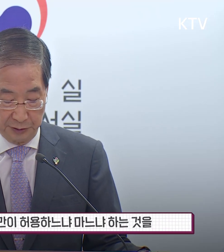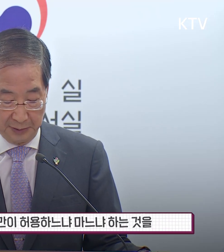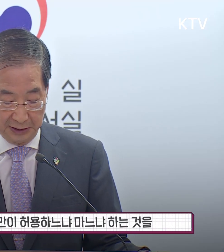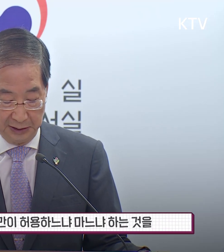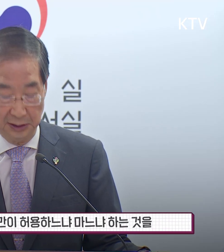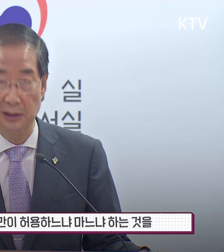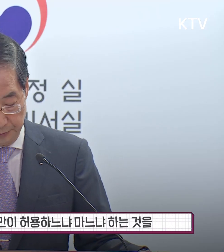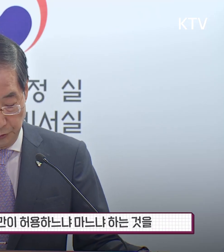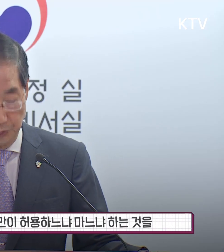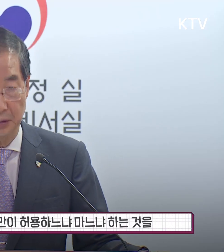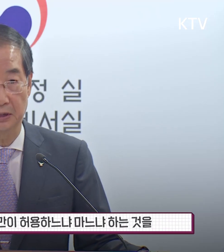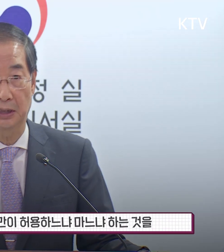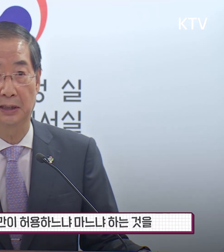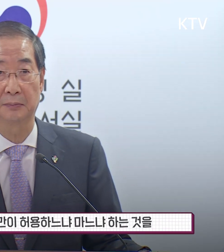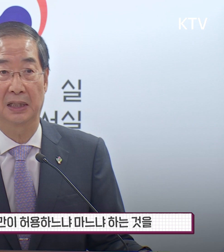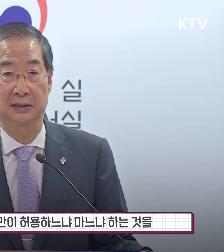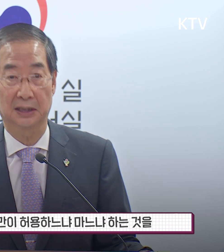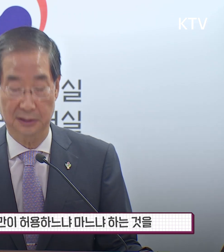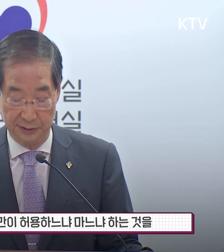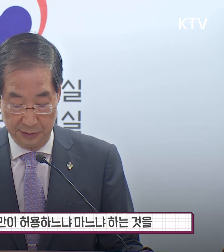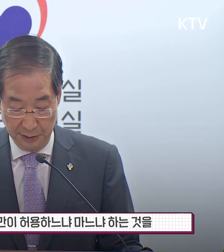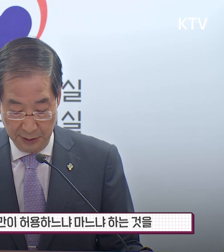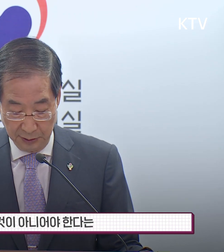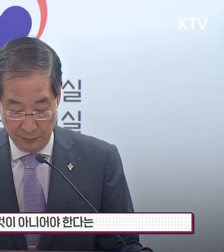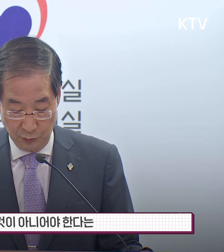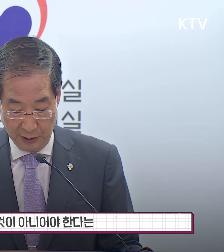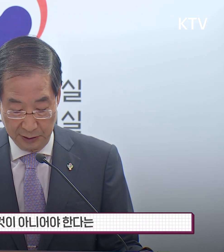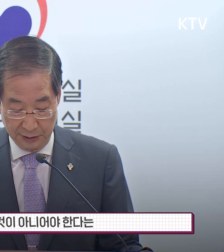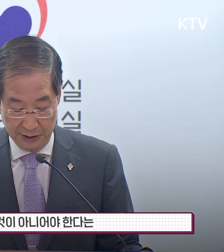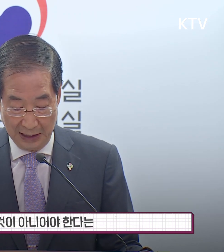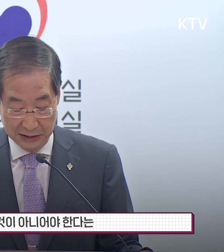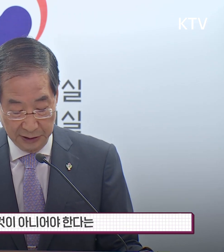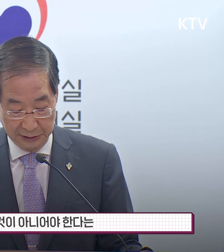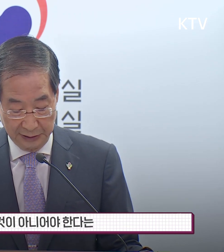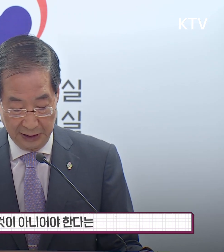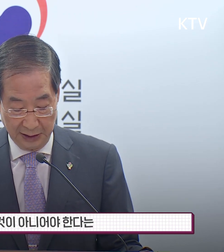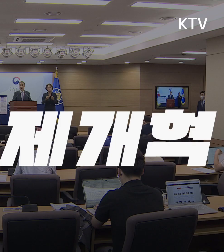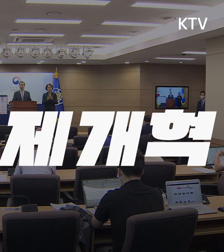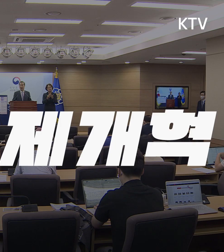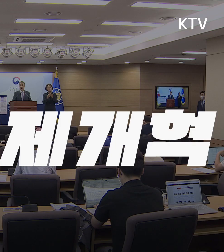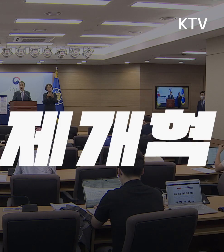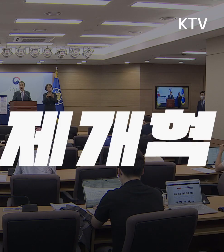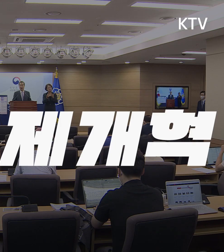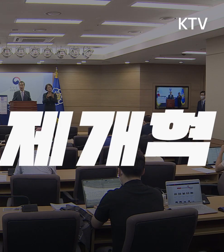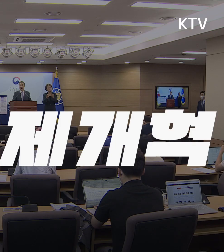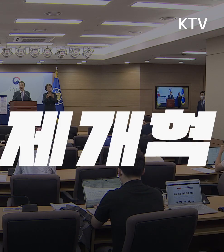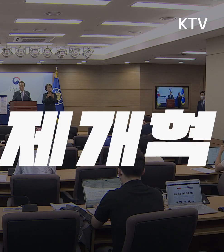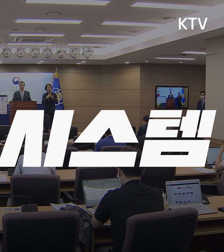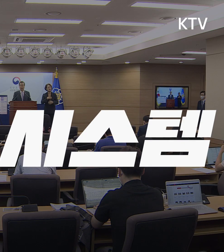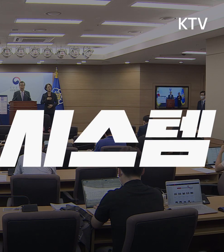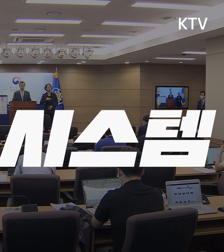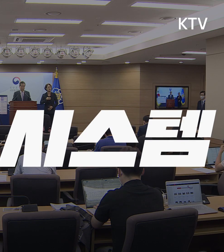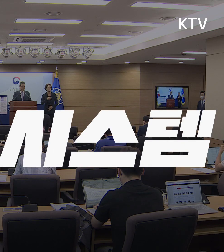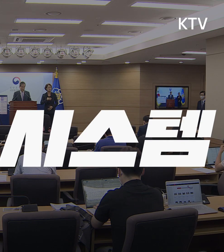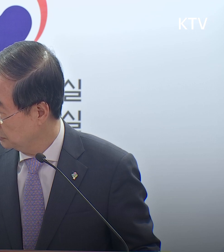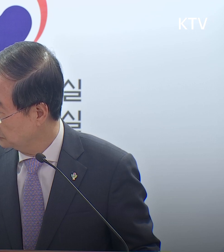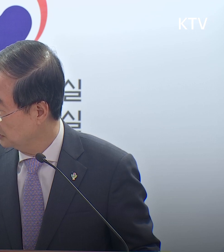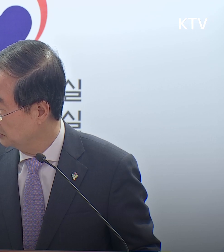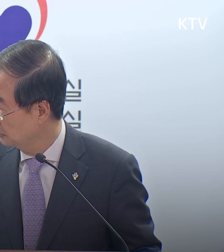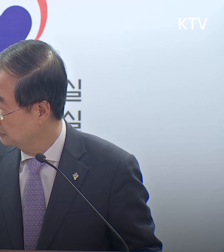한 조직만이 허용하느냐 마느냐 하는 것을 검토하는 것이 아니어야 된다. 신규제개혁 혁신